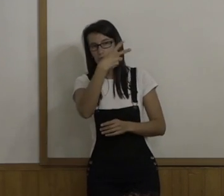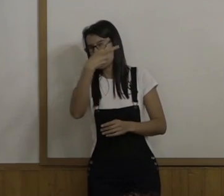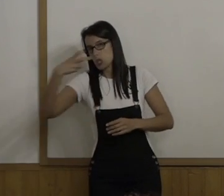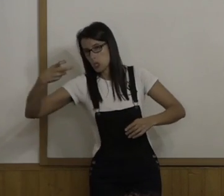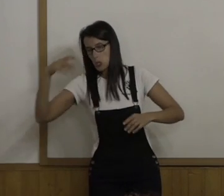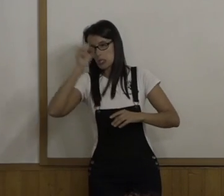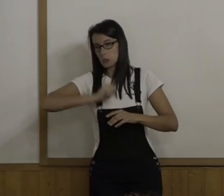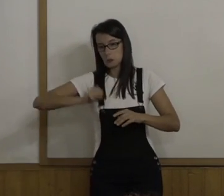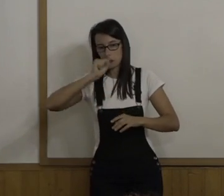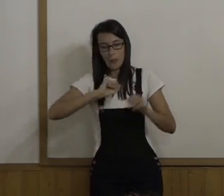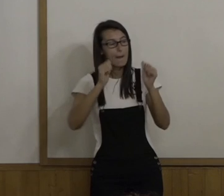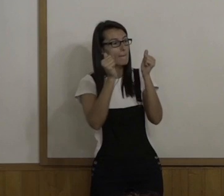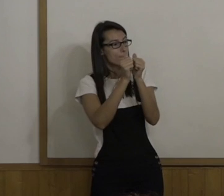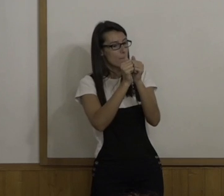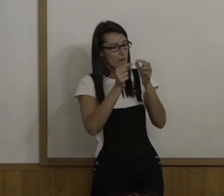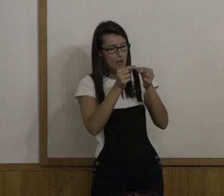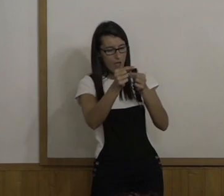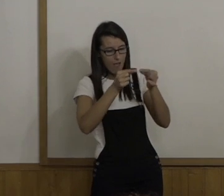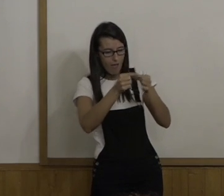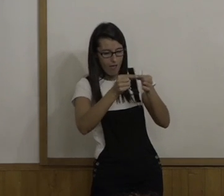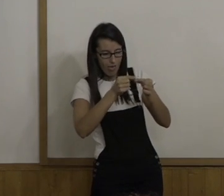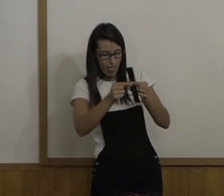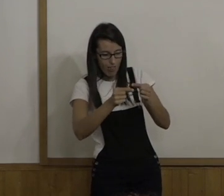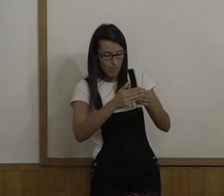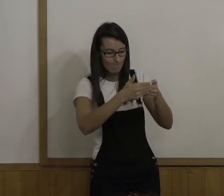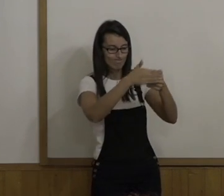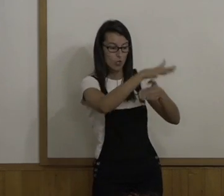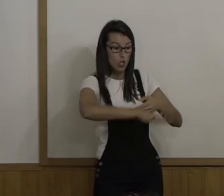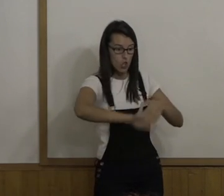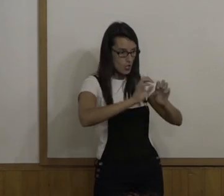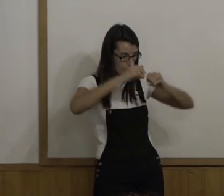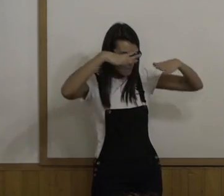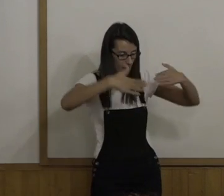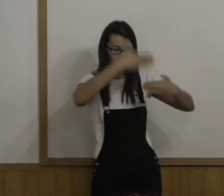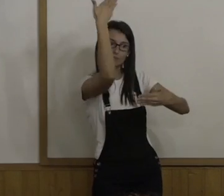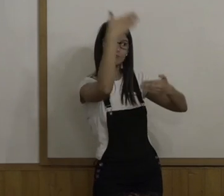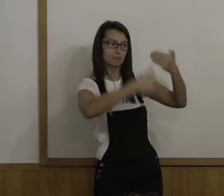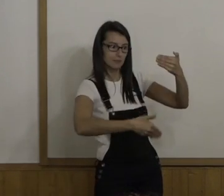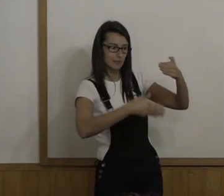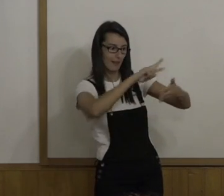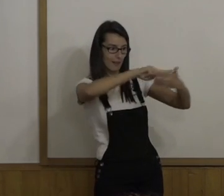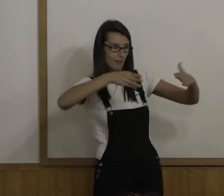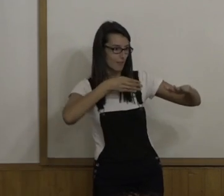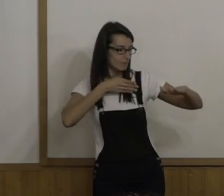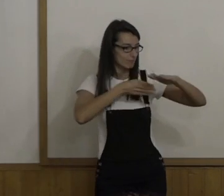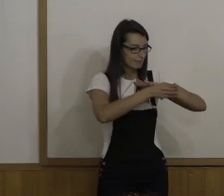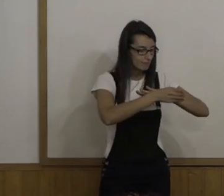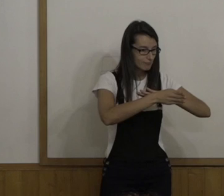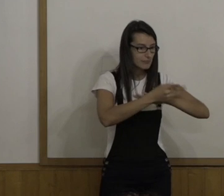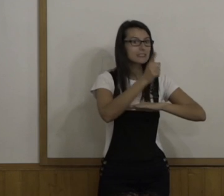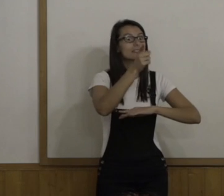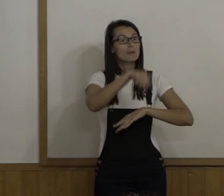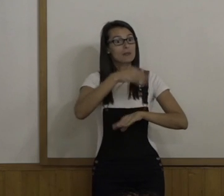alguna manera un menhir, una piedra, que delimitaría este lugar mágico, que es la entrada a Galicia. Pero además tiene una